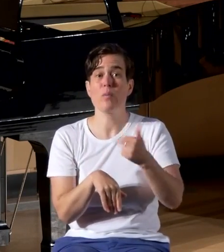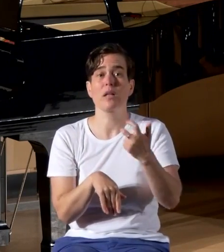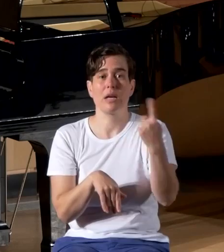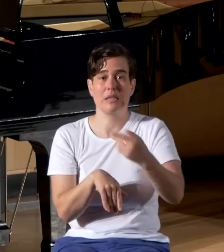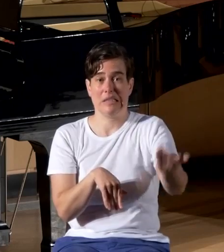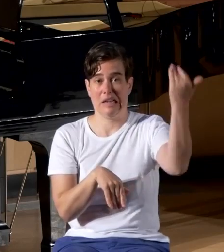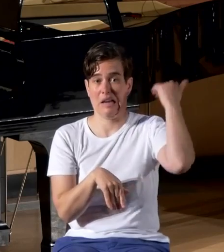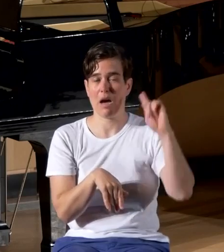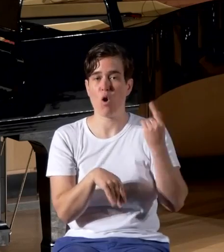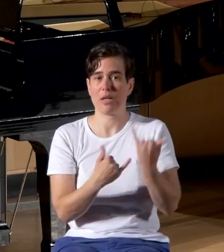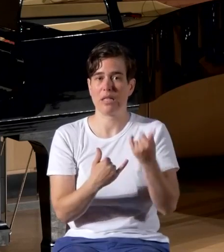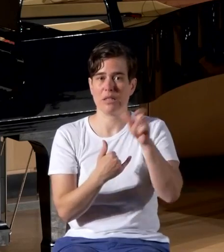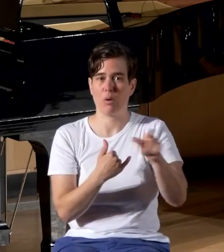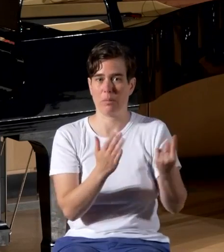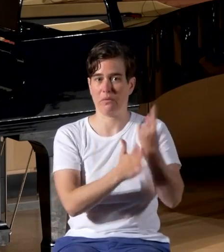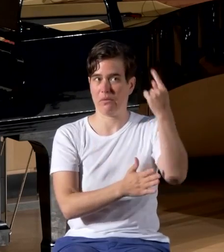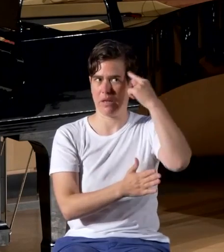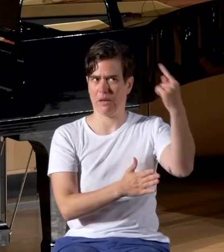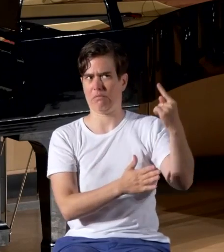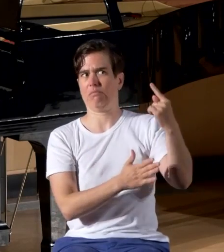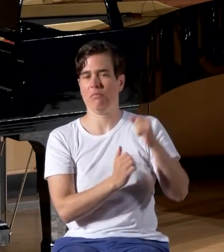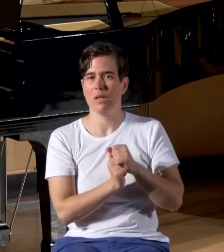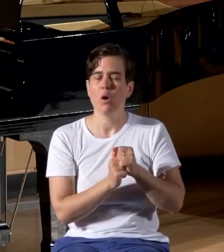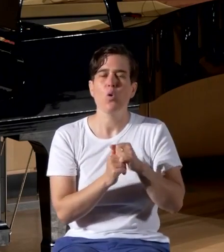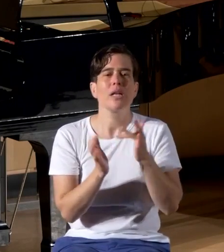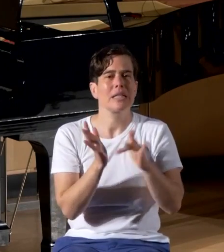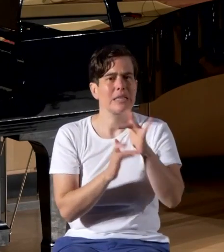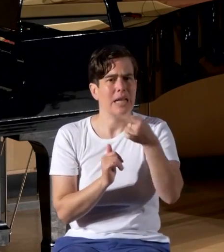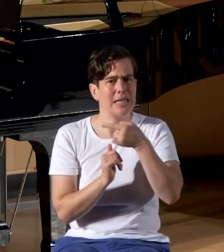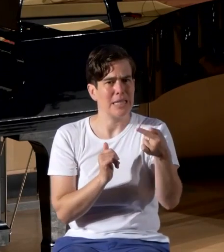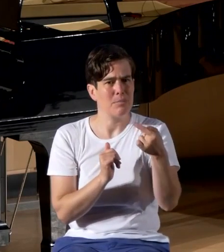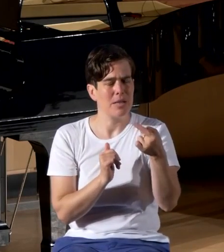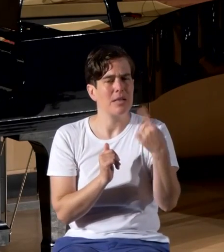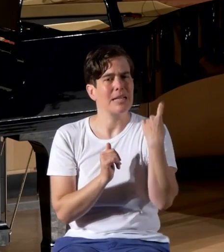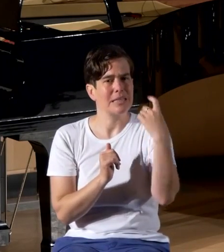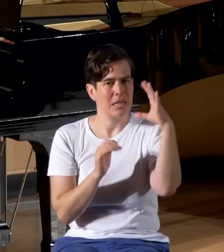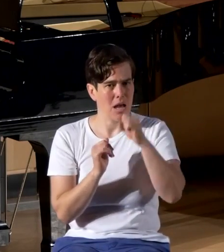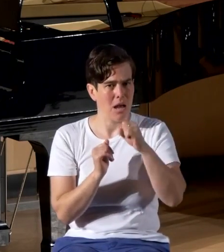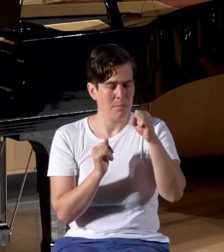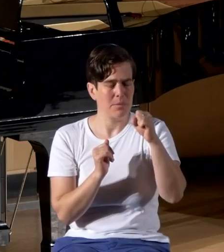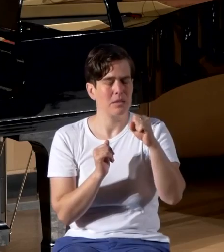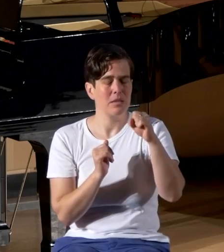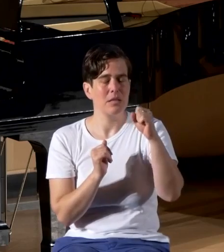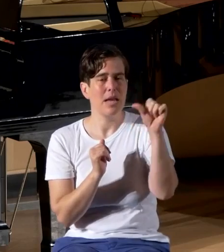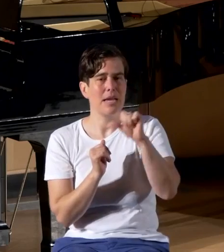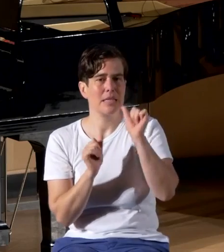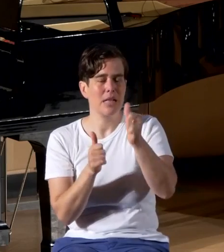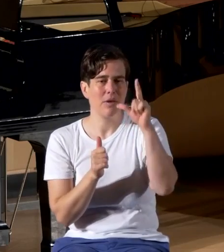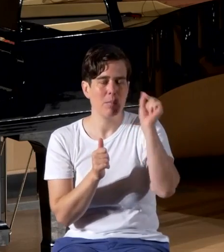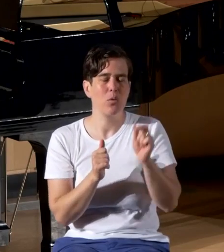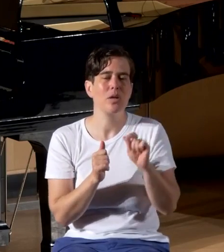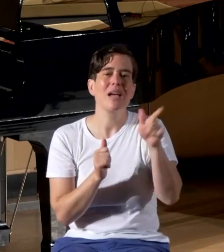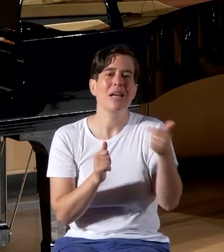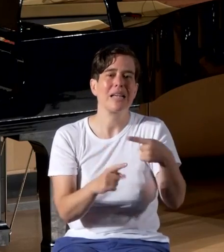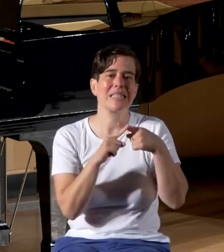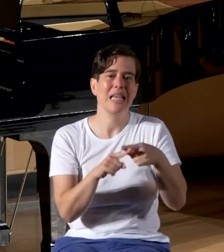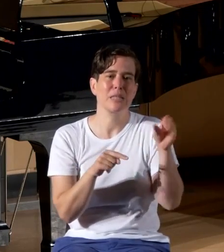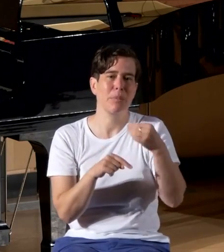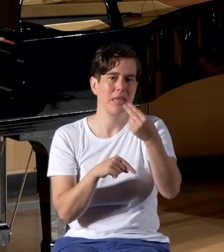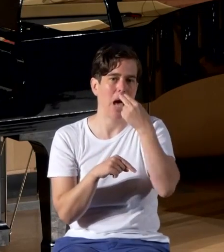Jahre zurück. Oder wie Christian Giebel von der AIDS-Hilfe Hamburg es gestern Abend formulierte: Kein Sex mit Nazis.